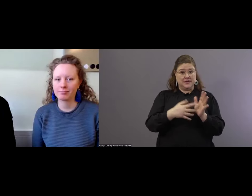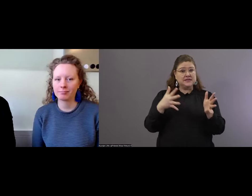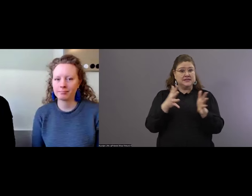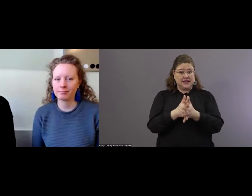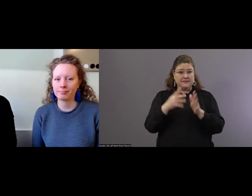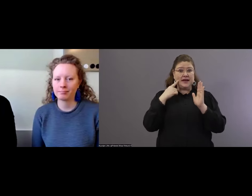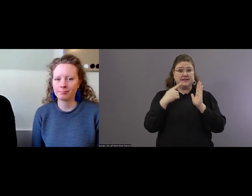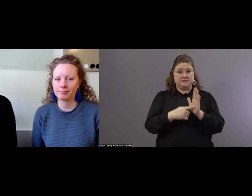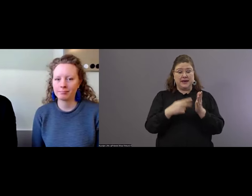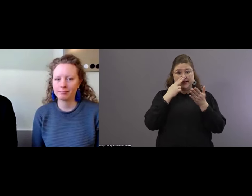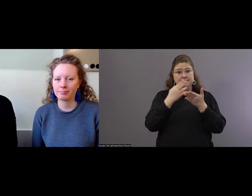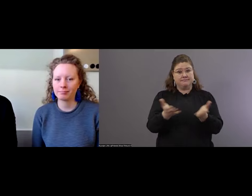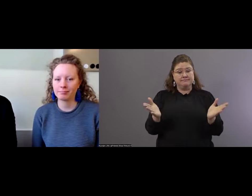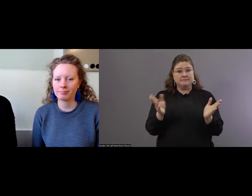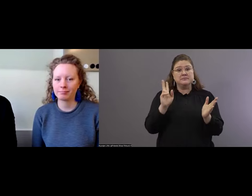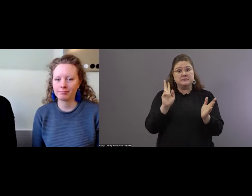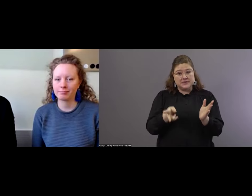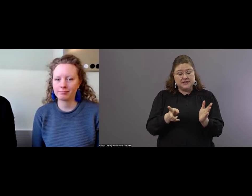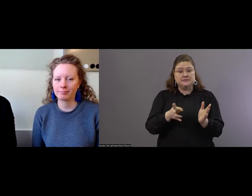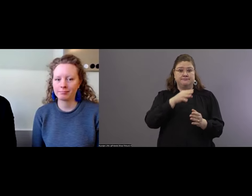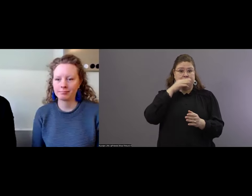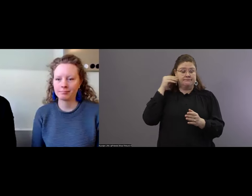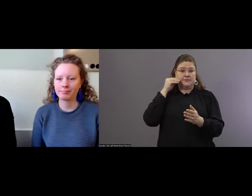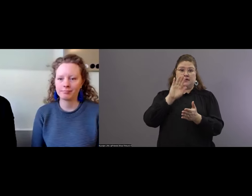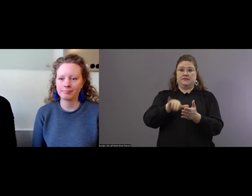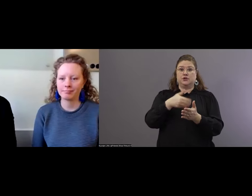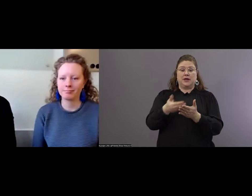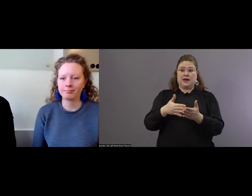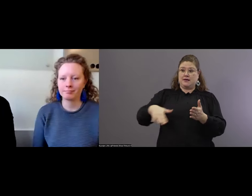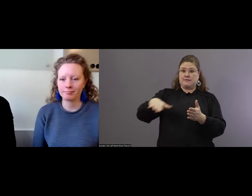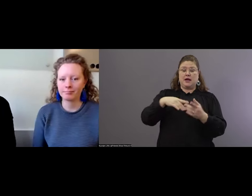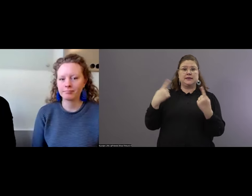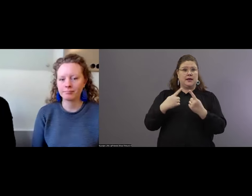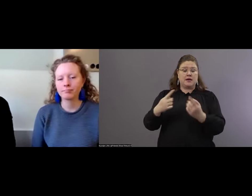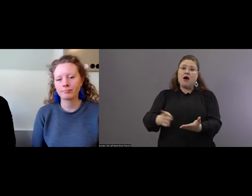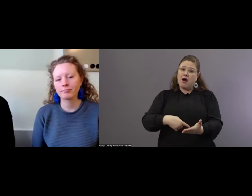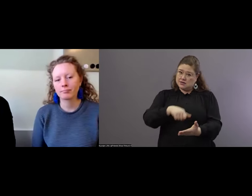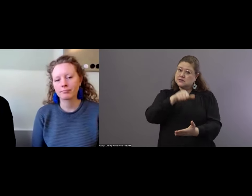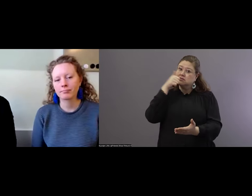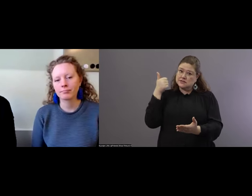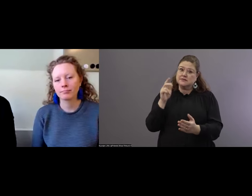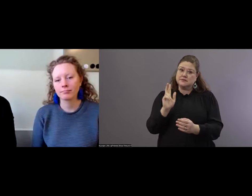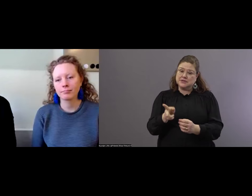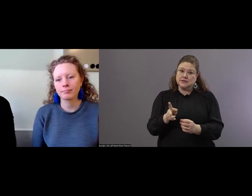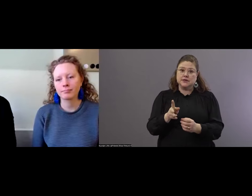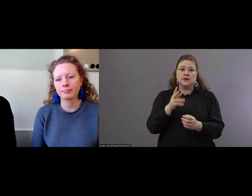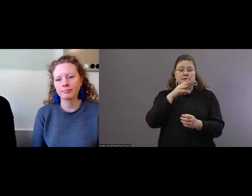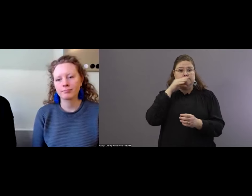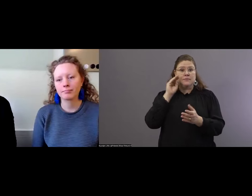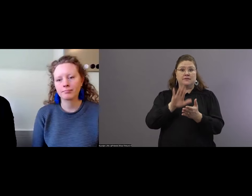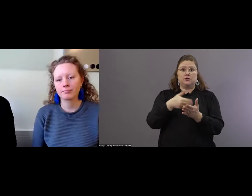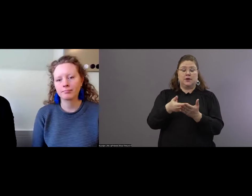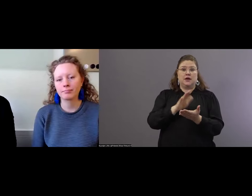siitä, miten haastava tilanne on ruotsinkielisellä puolella, eli suomenruotsalaista viittomakielen tulkeista on